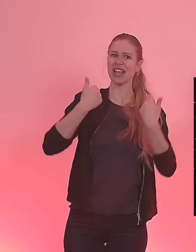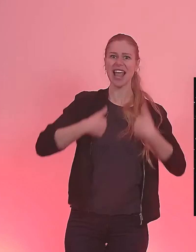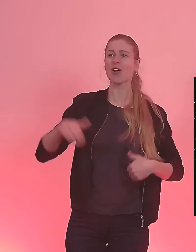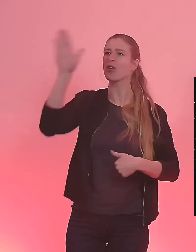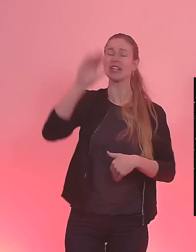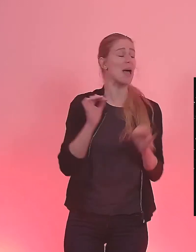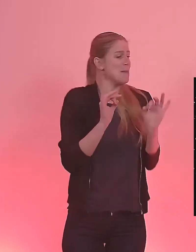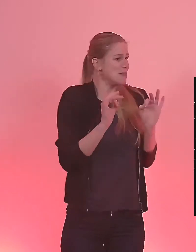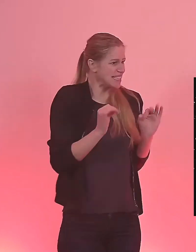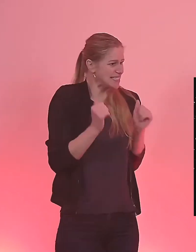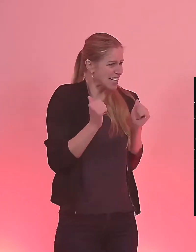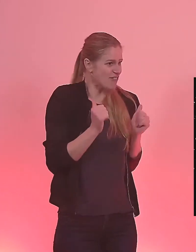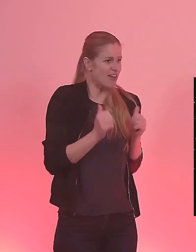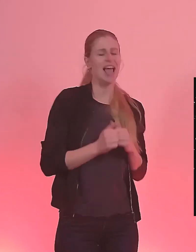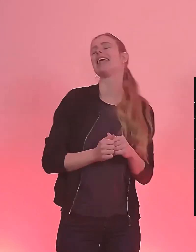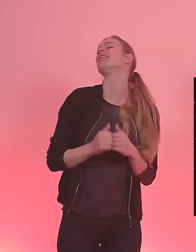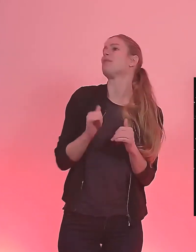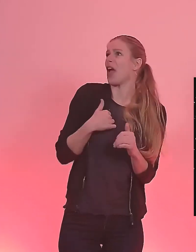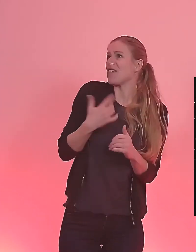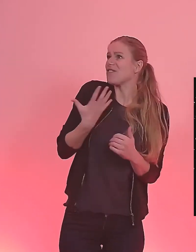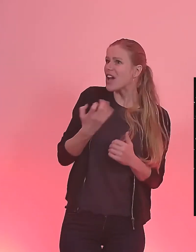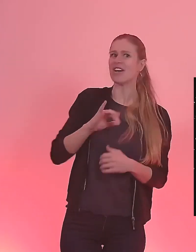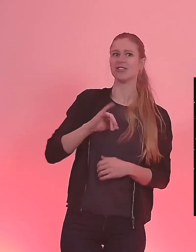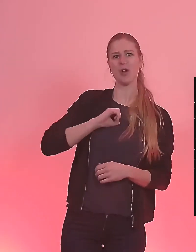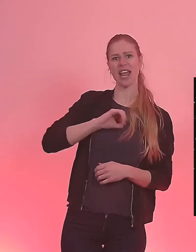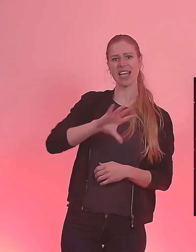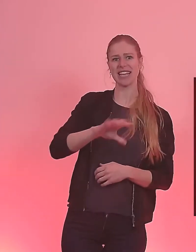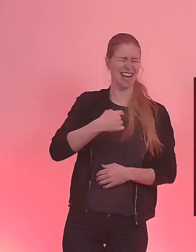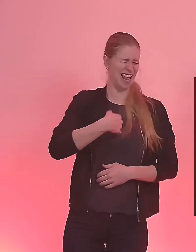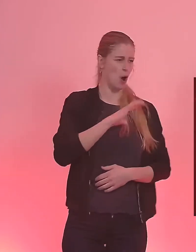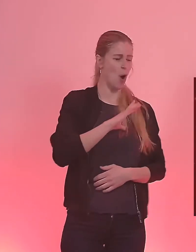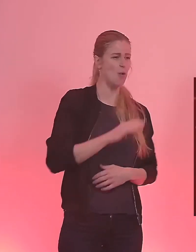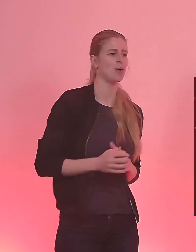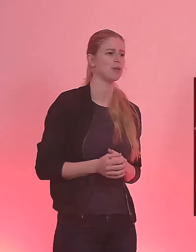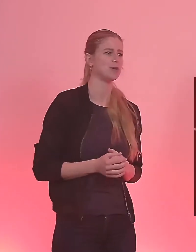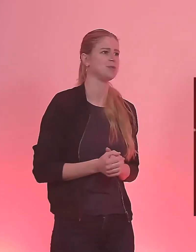Wauw. Ik wil wel zo'n lichtje zijn. Ik ook.